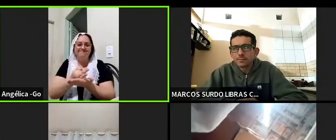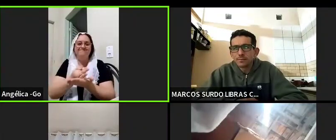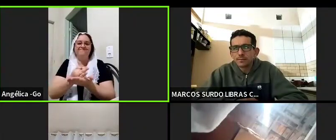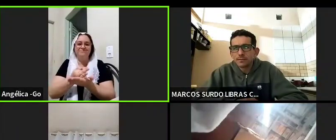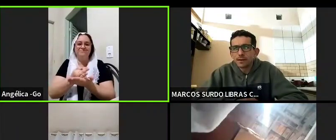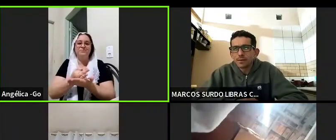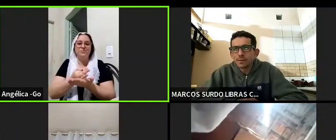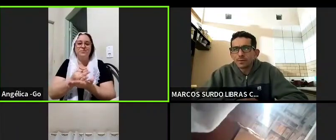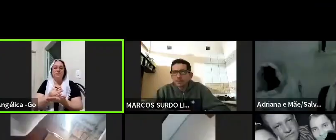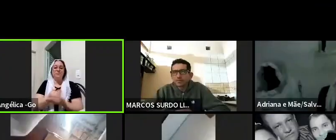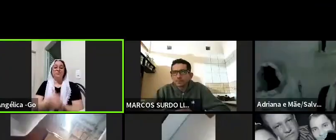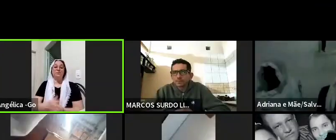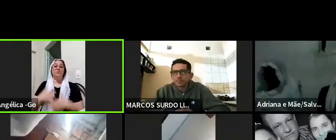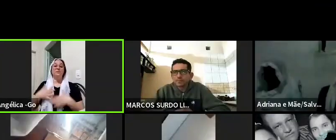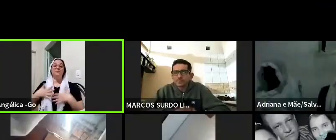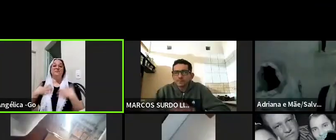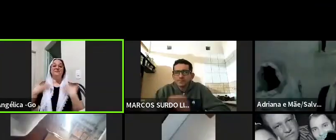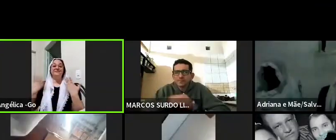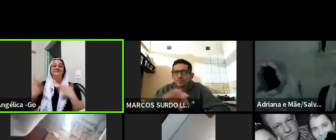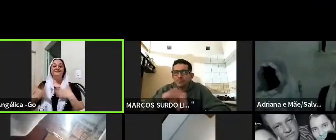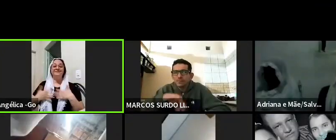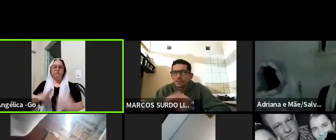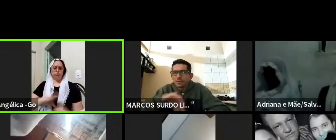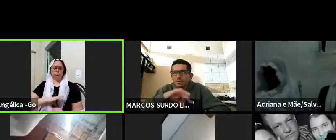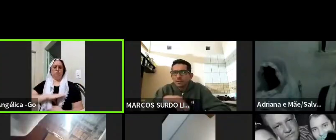Ah, Senhor, teve um tempo na minha vida